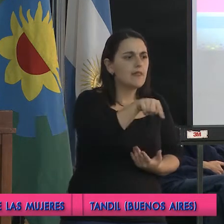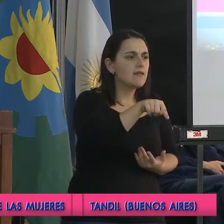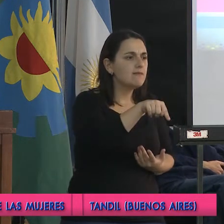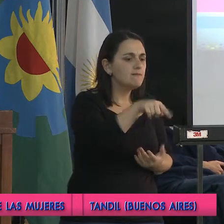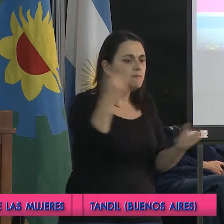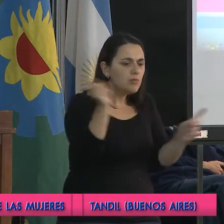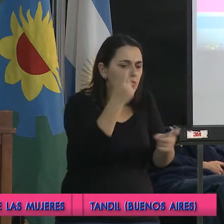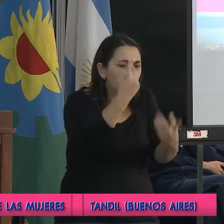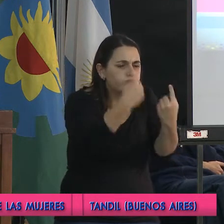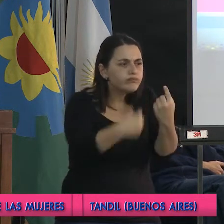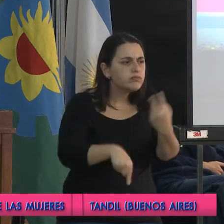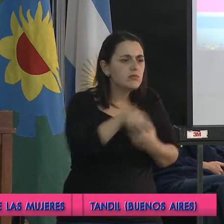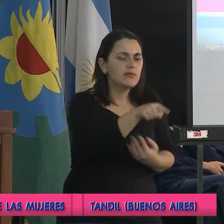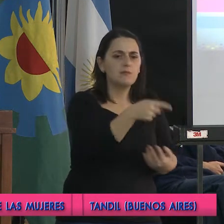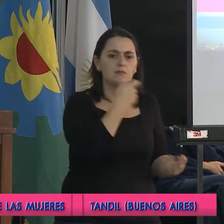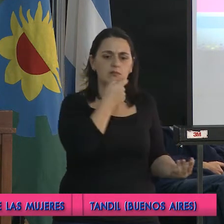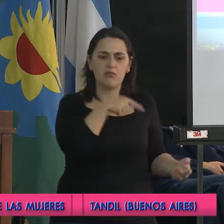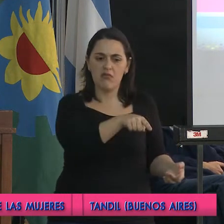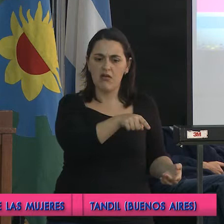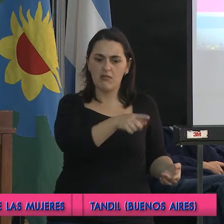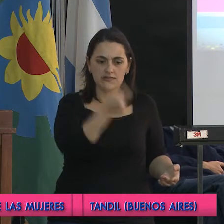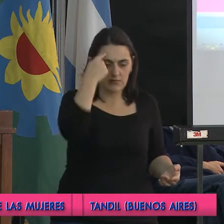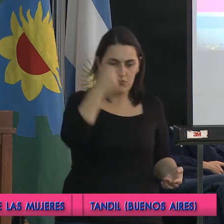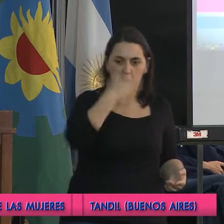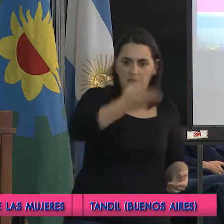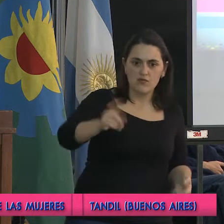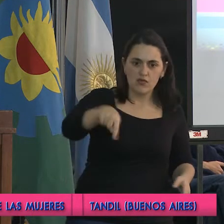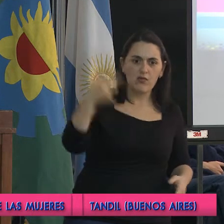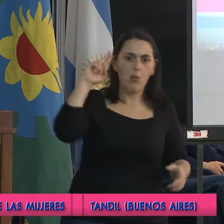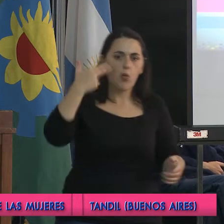otras, quienes quedaban así casi invitados al suicidio.